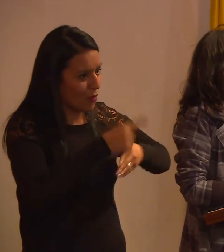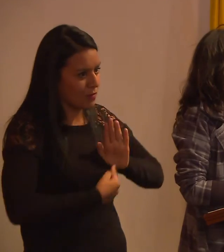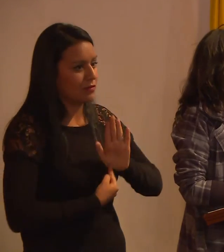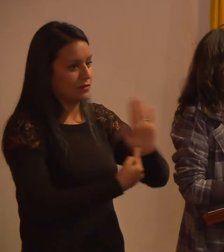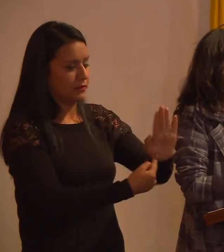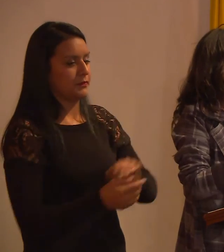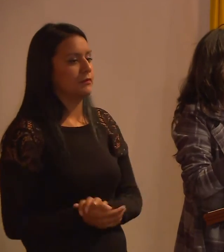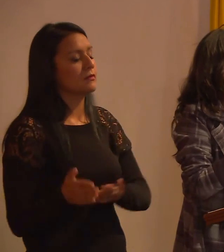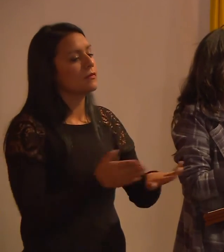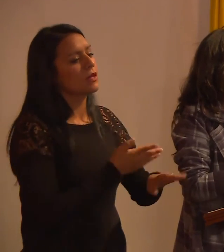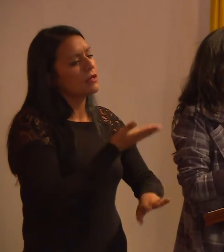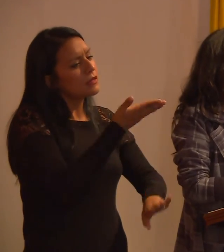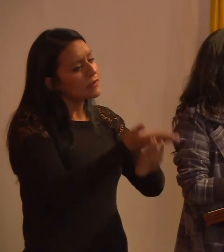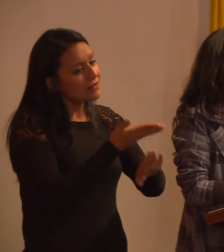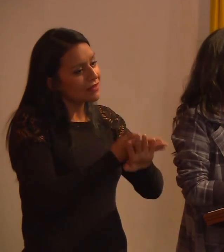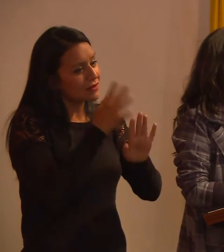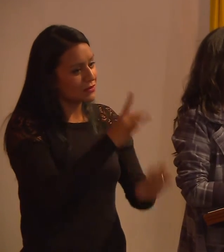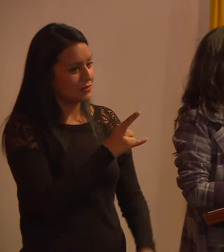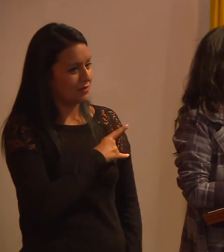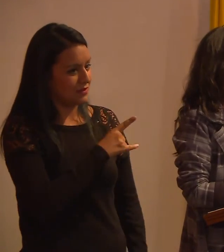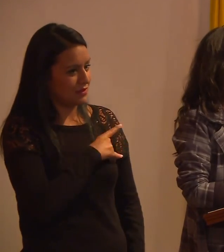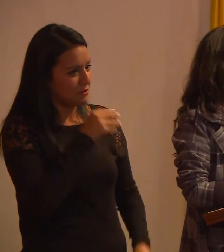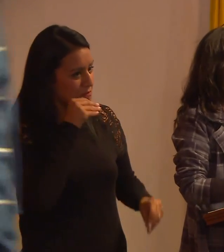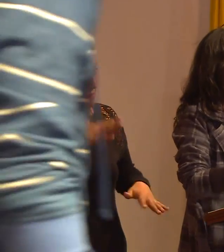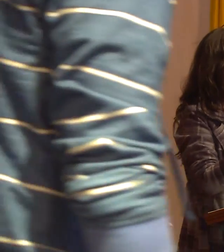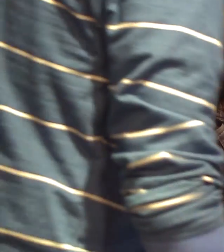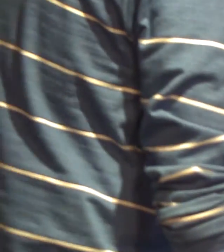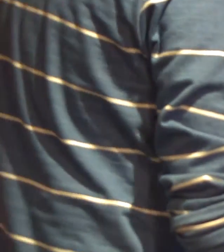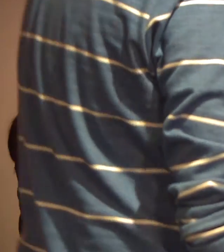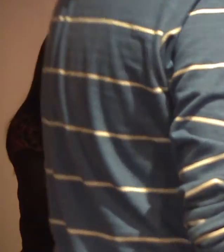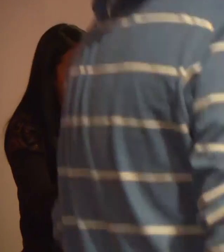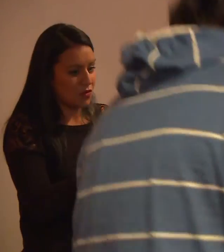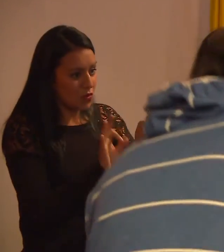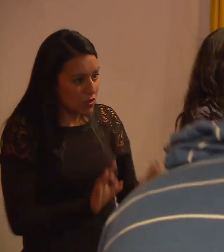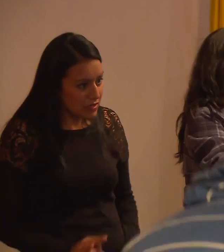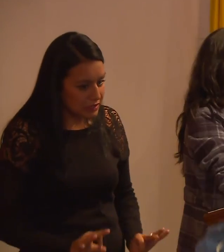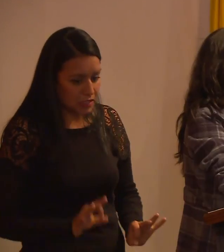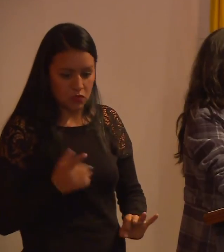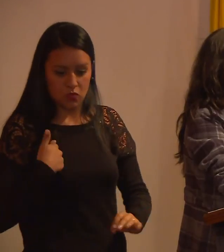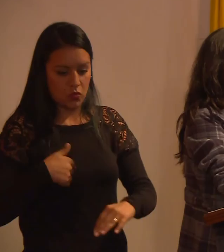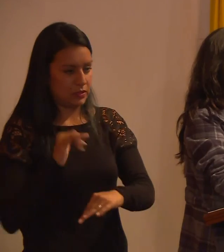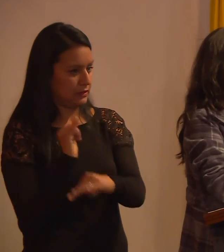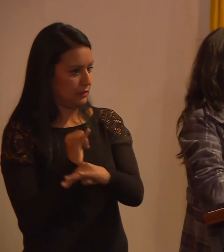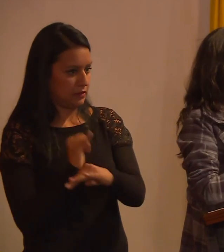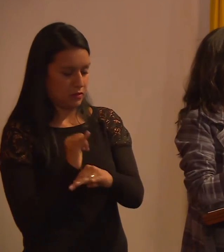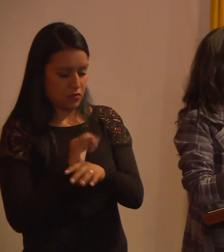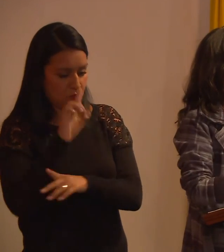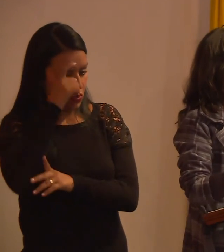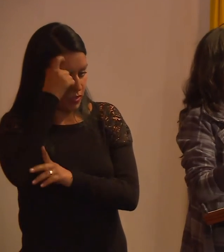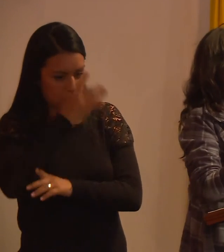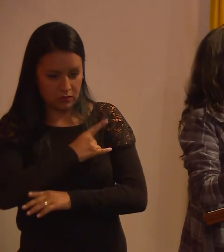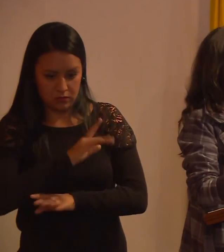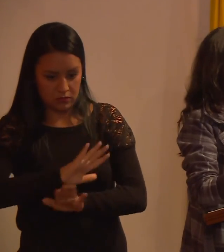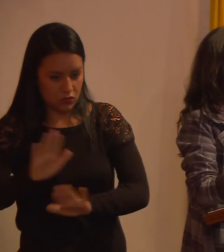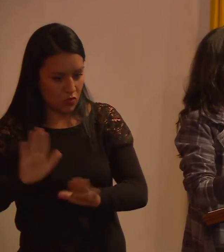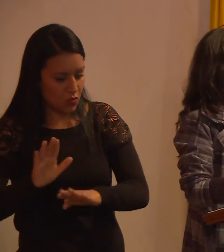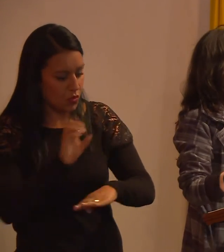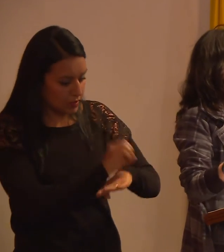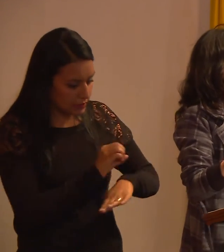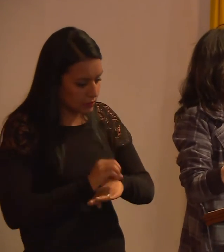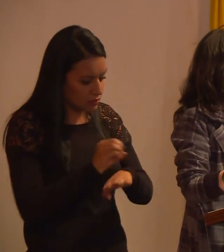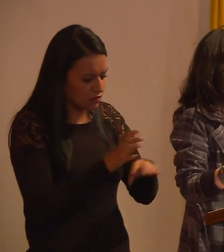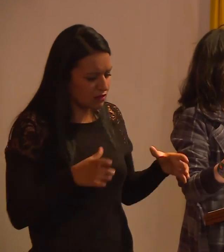también plantear ya como universidad pública y en las instancias organizativas, no institucionales del gobierno universitario, sino